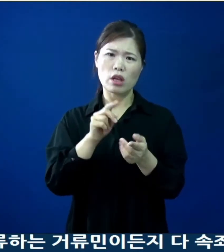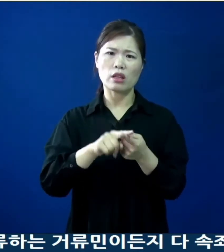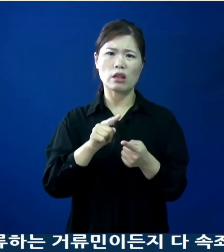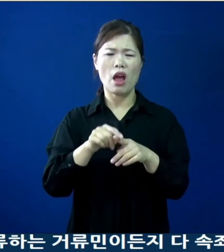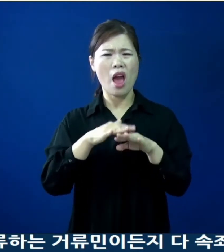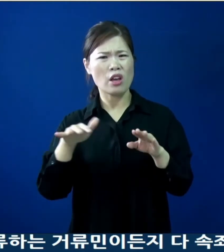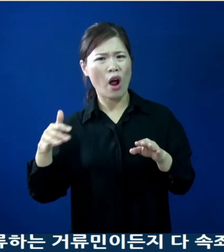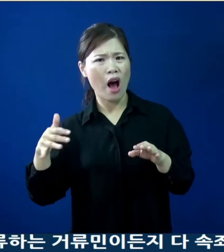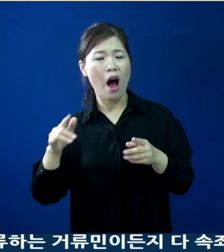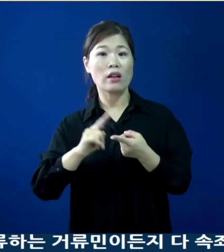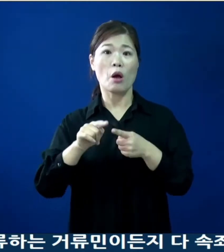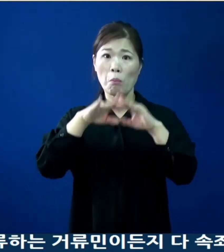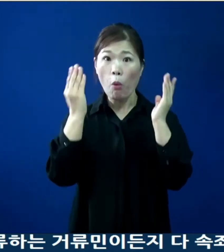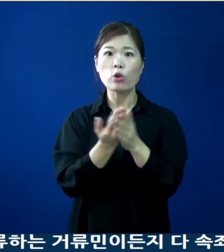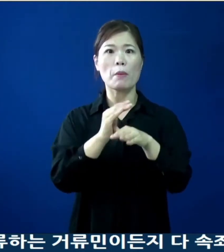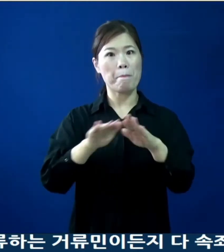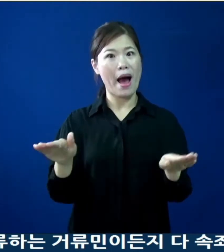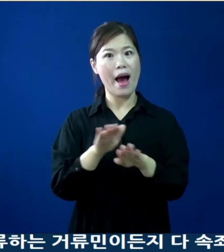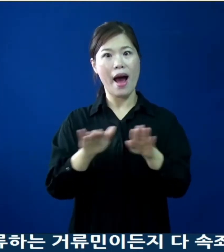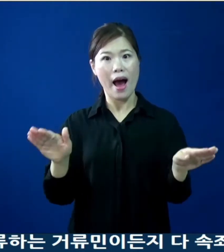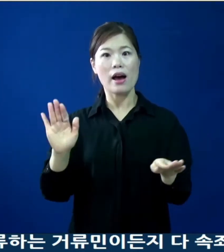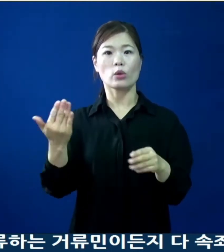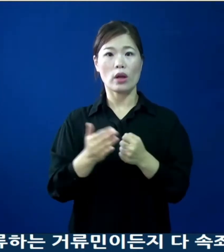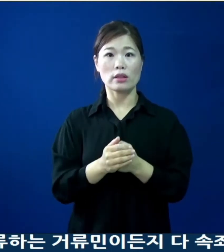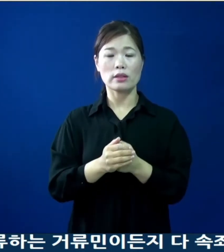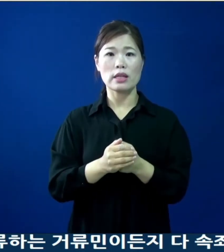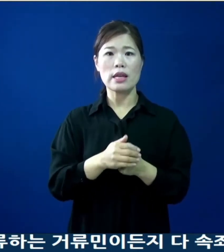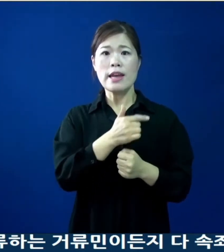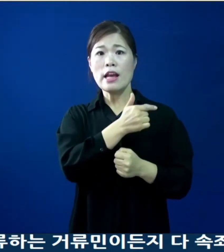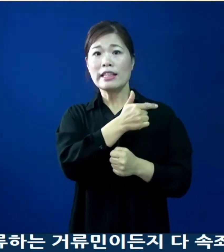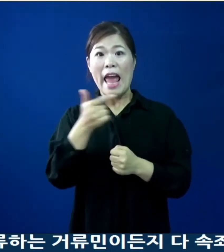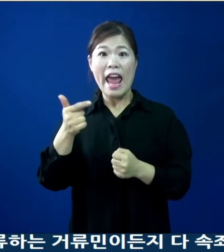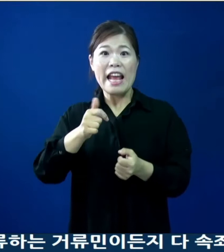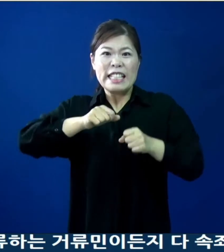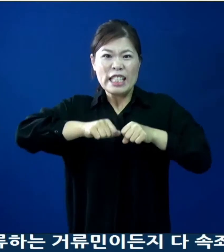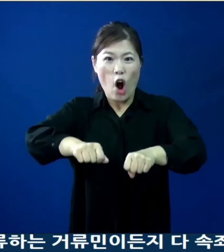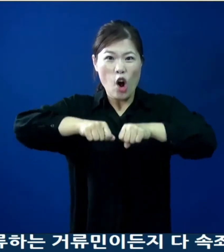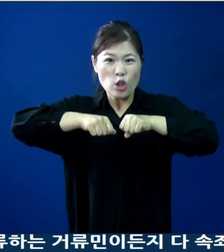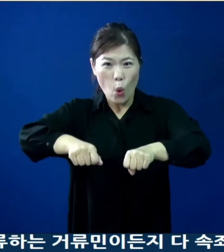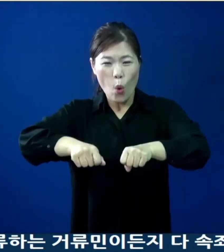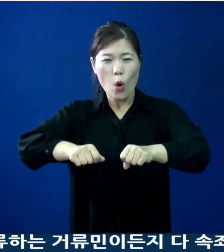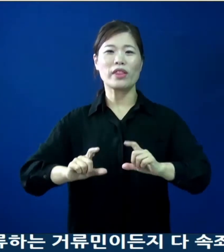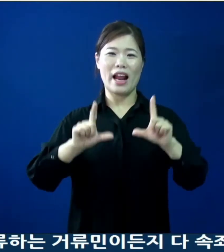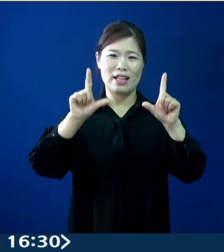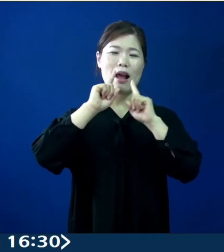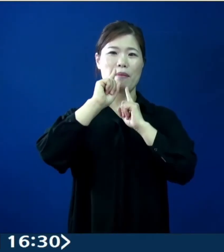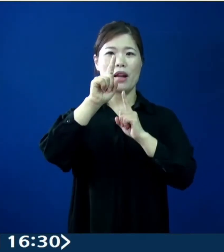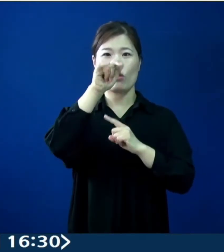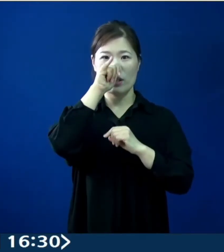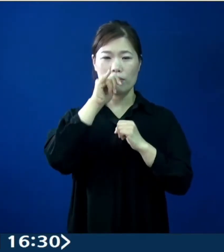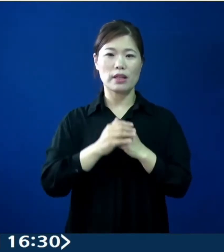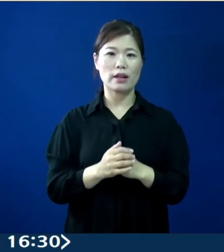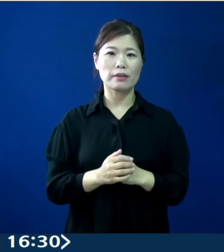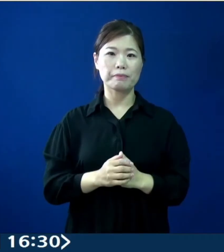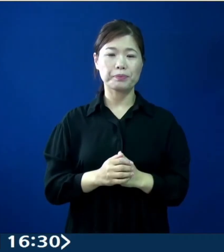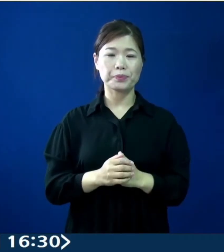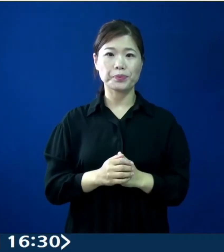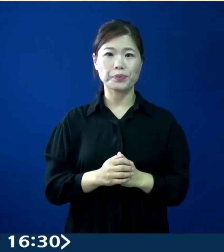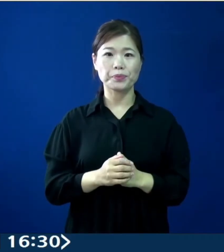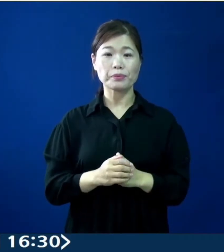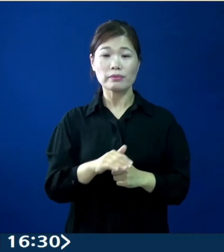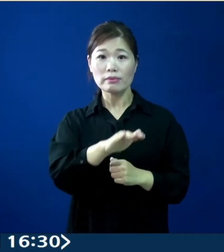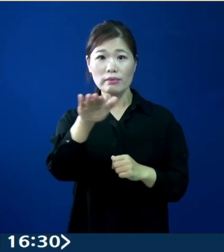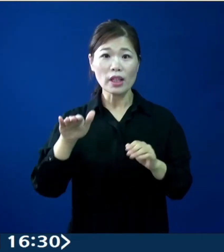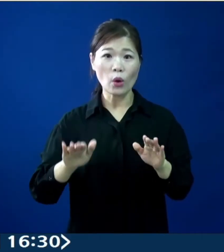그런 문제들까지를 한꺼번에 해결하는 대청소의 날이다, 이렇게 선포해 주고 있는 것이죠.